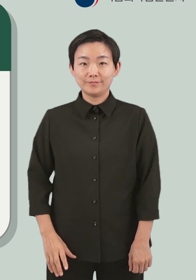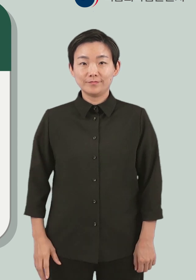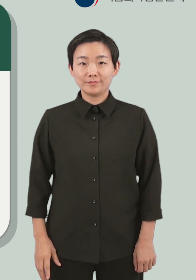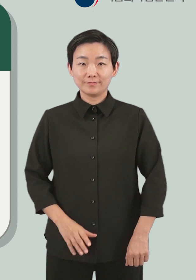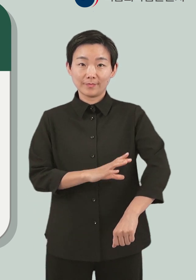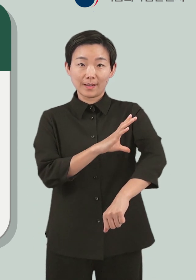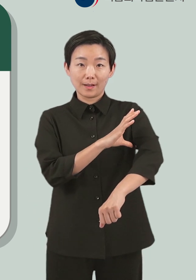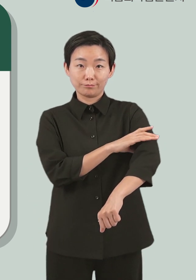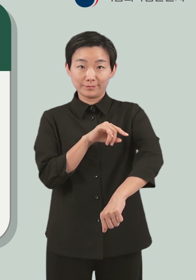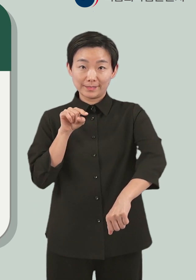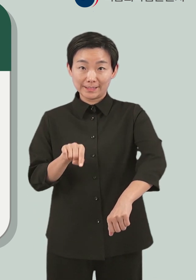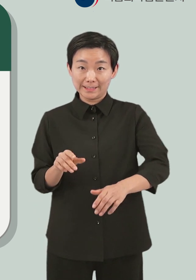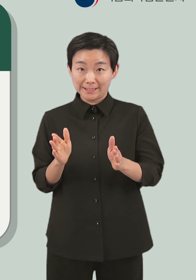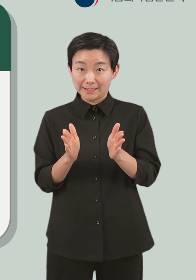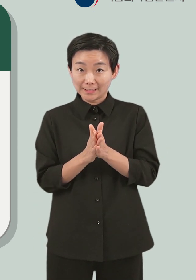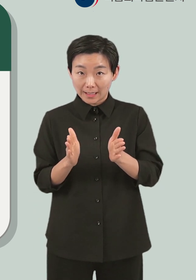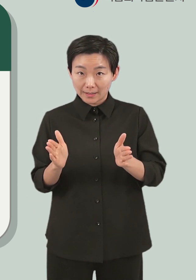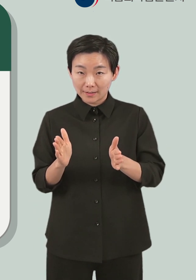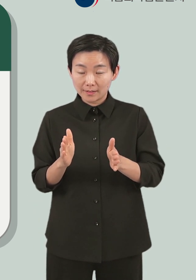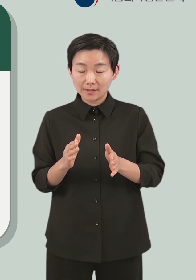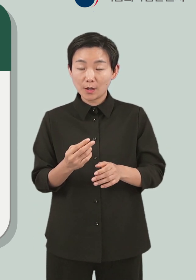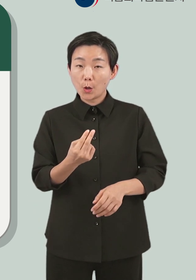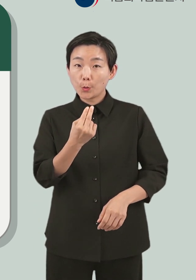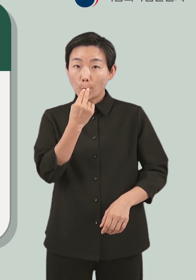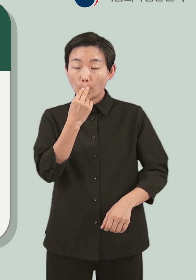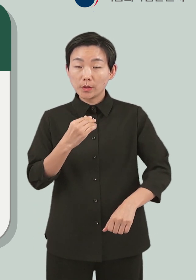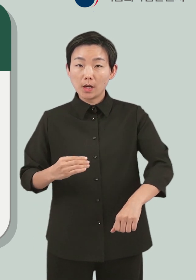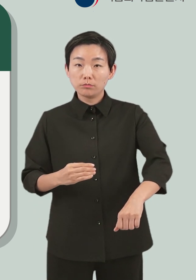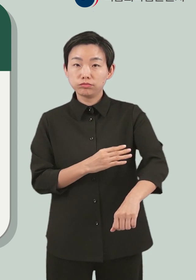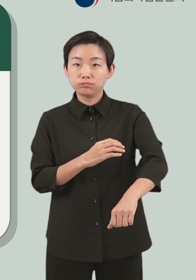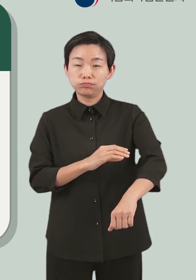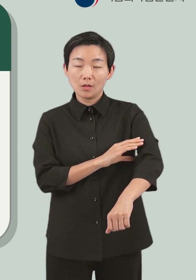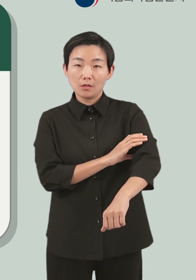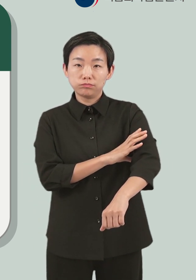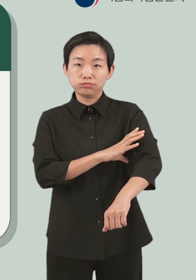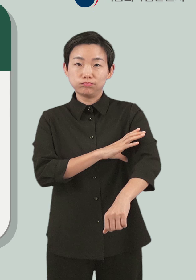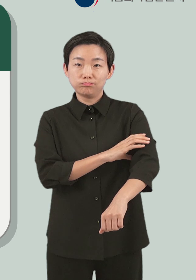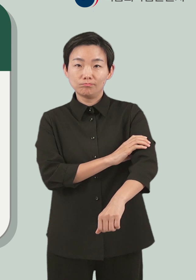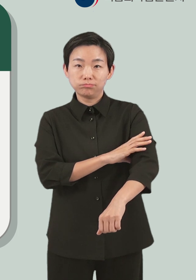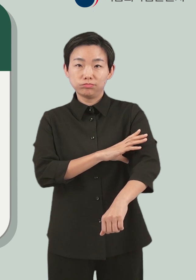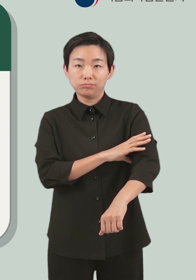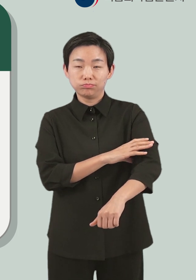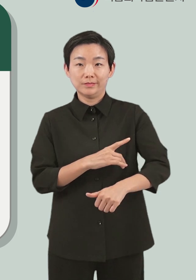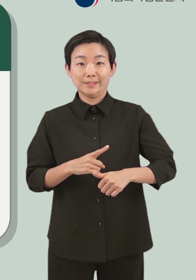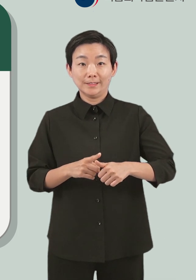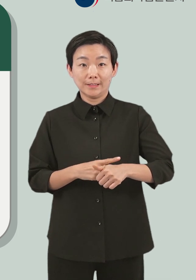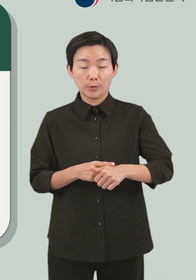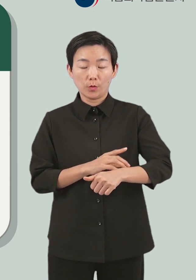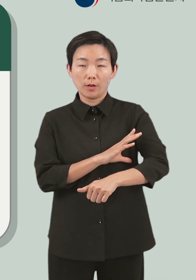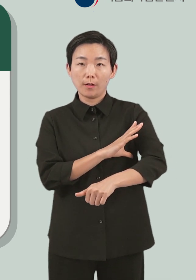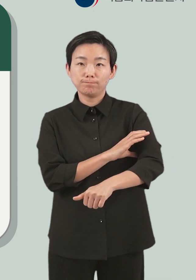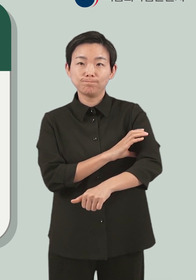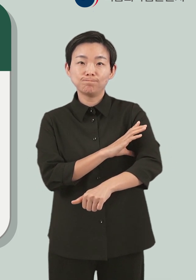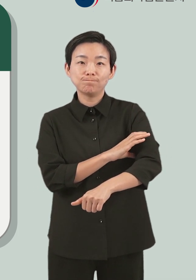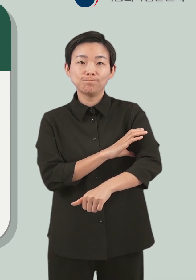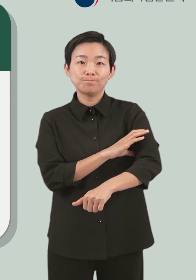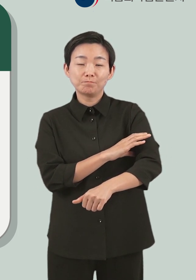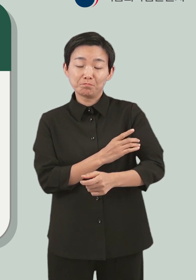후 혈압과 심박수를 간접적으로 측정하고 결과를 표시하는 데 사용됩니다.